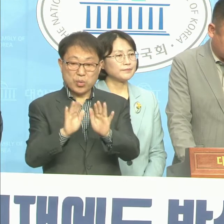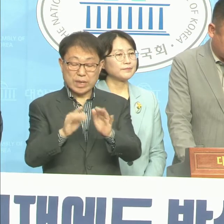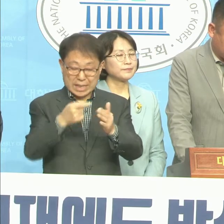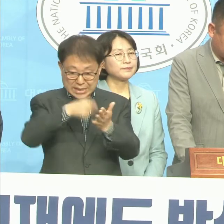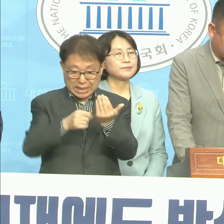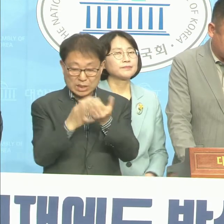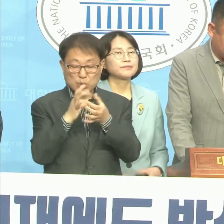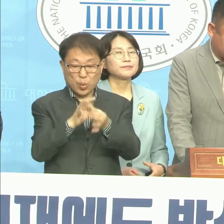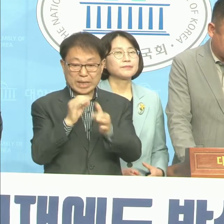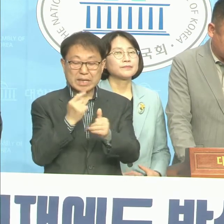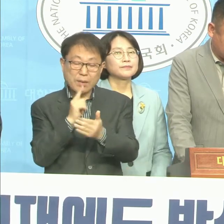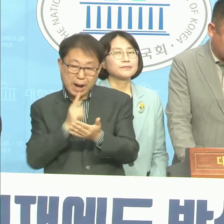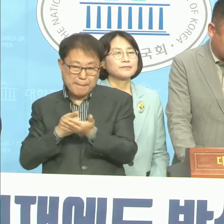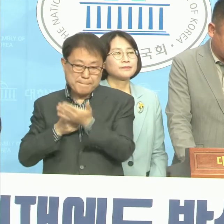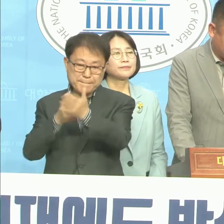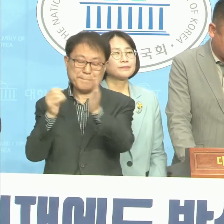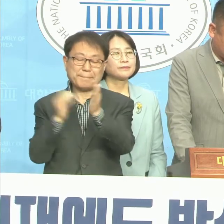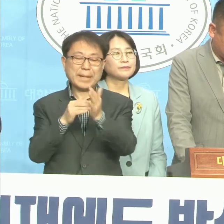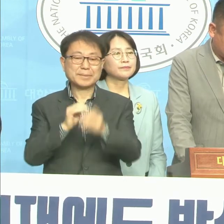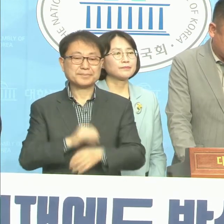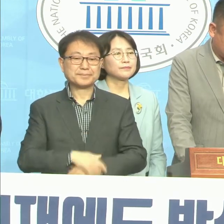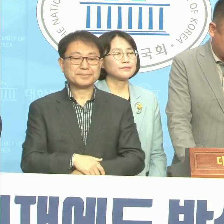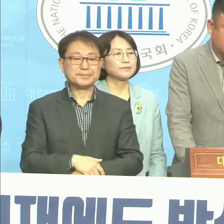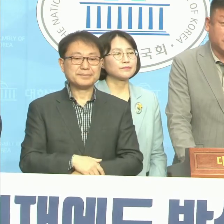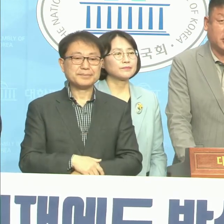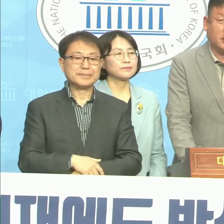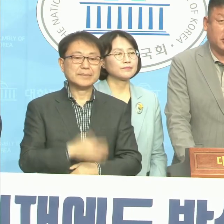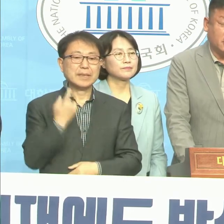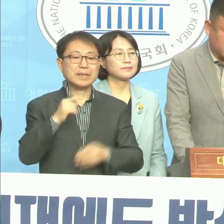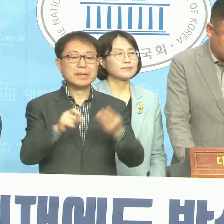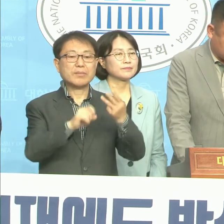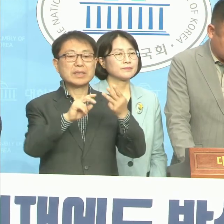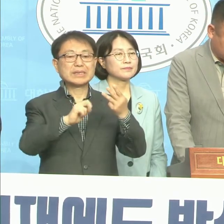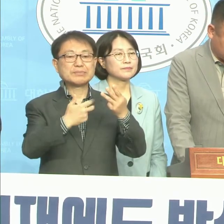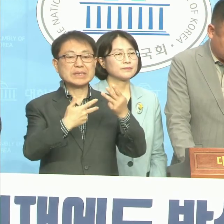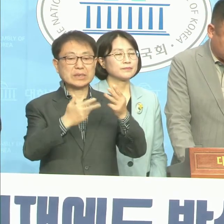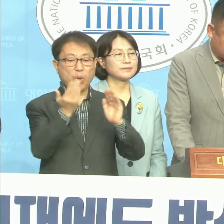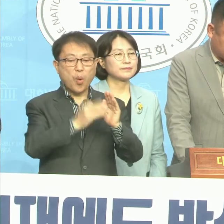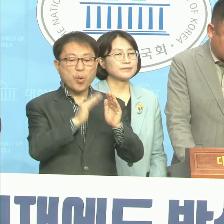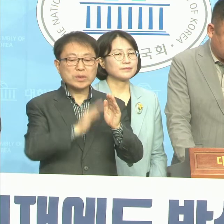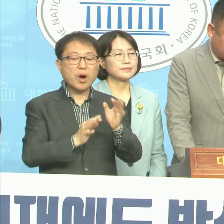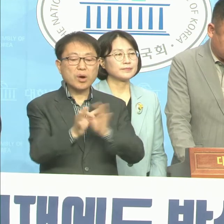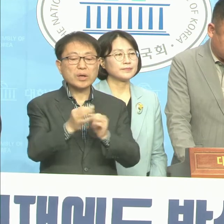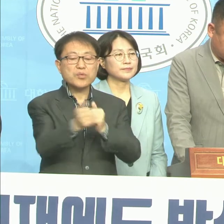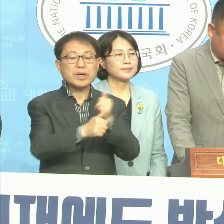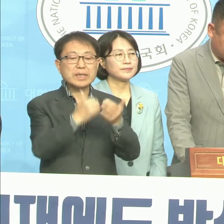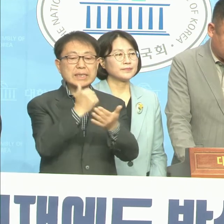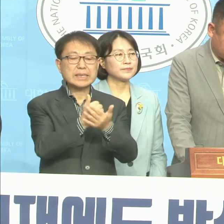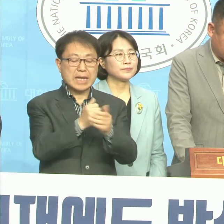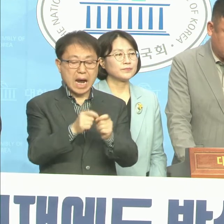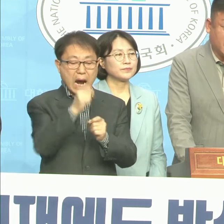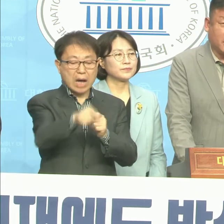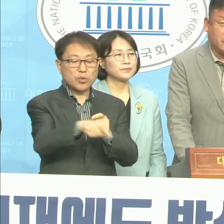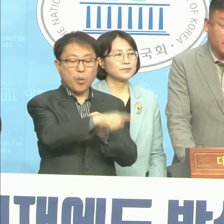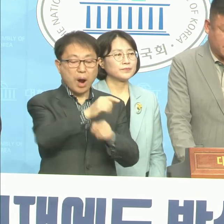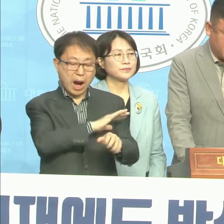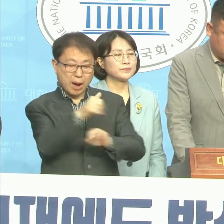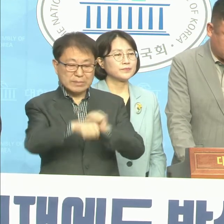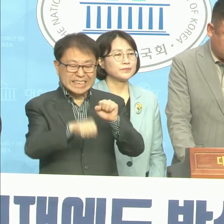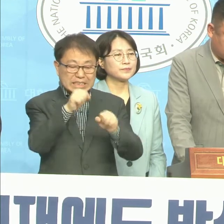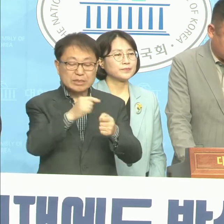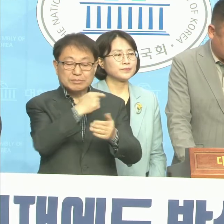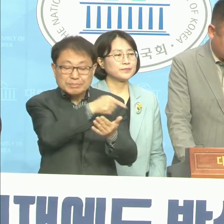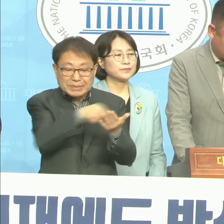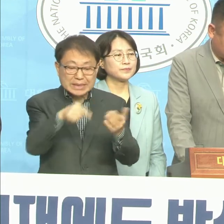기자회견을 통해 다시 한 번 촉구한다 제가 3월 27일 공정거래위원회는 하도급 갑질 기업이 피해 업체와